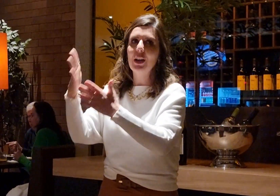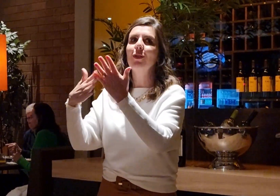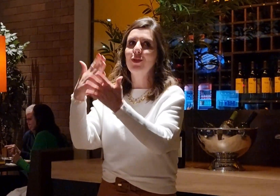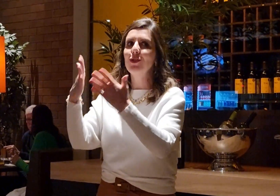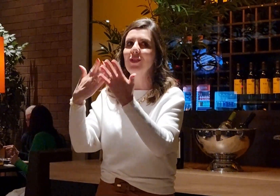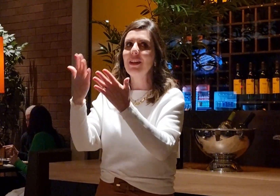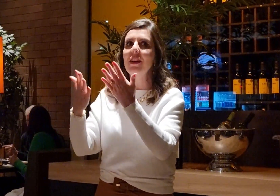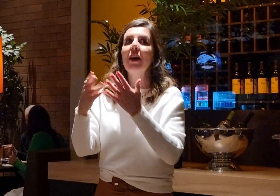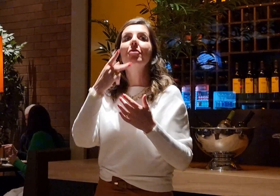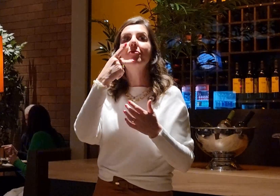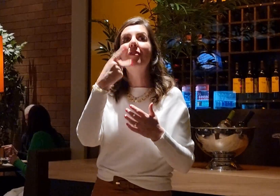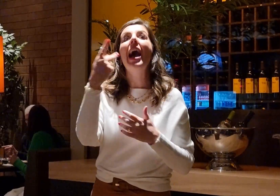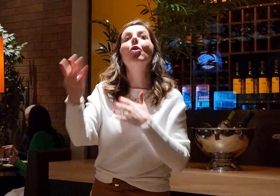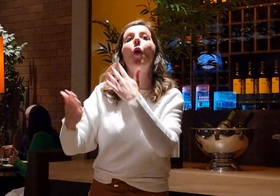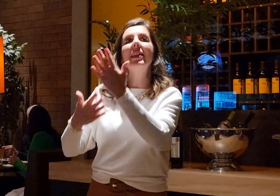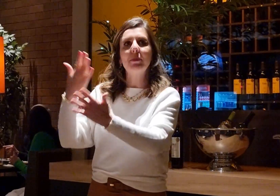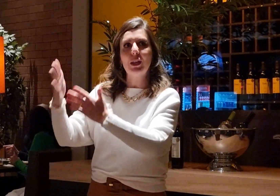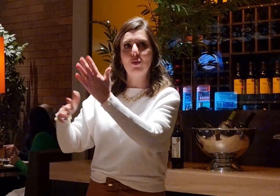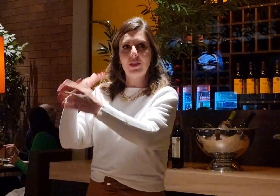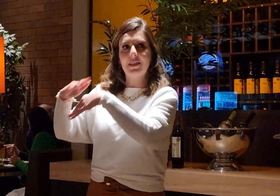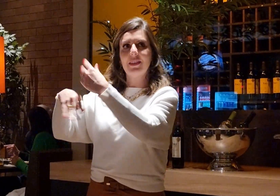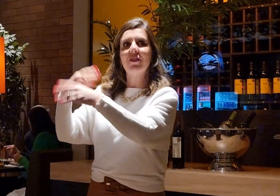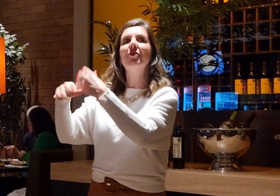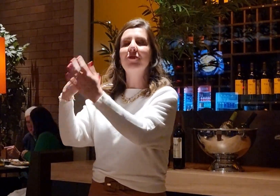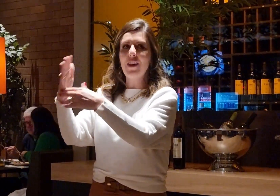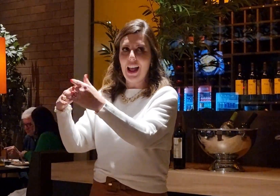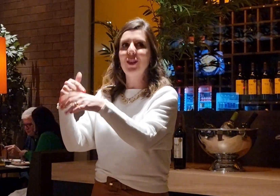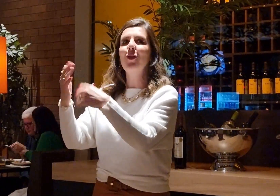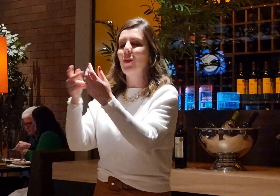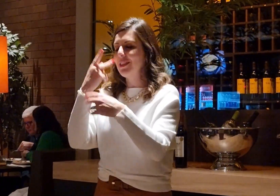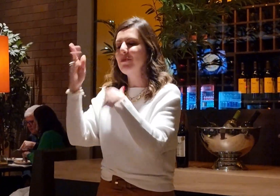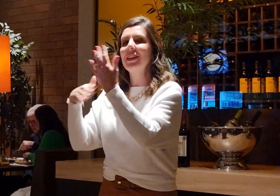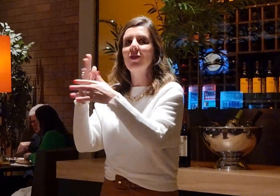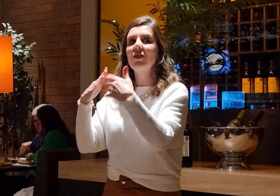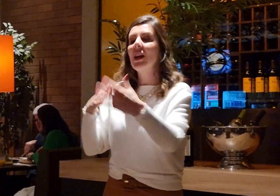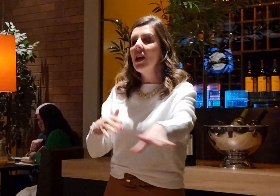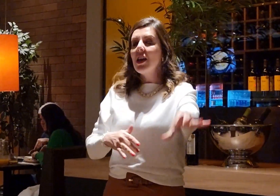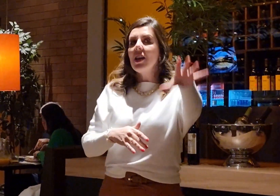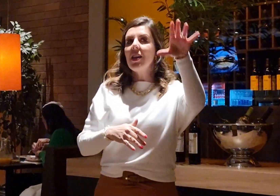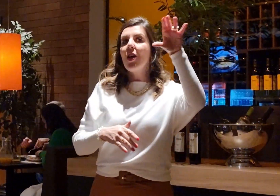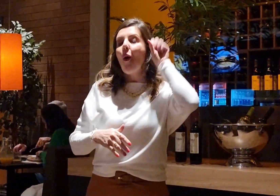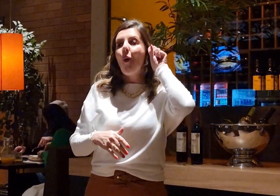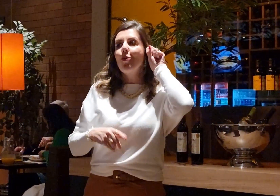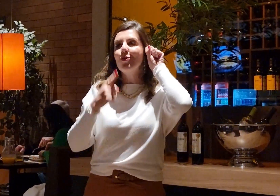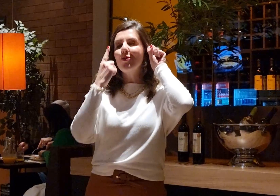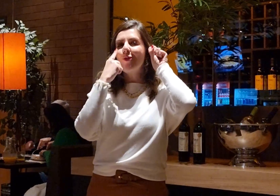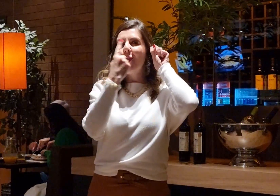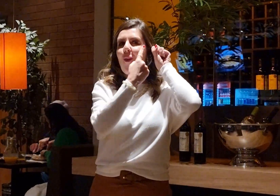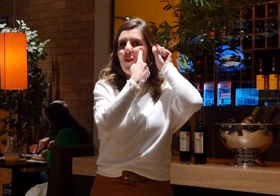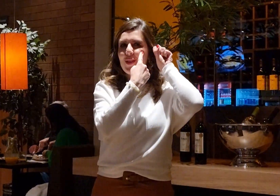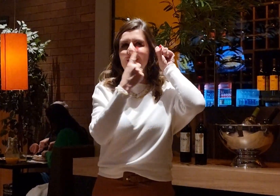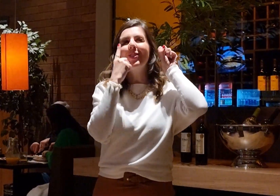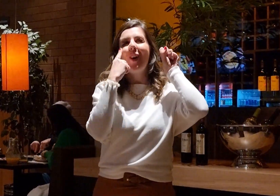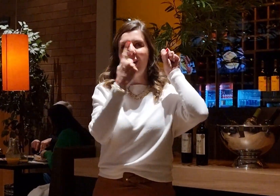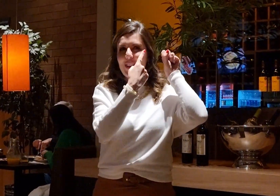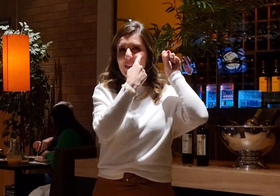Não entendo, mas eu sei que eu estou muito feliz, eu quero te servir, Senhor. Ah,